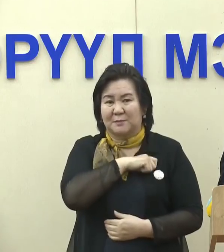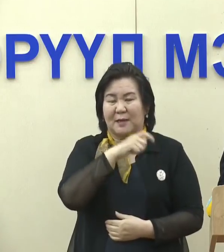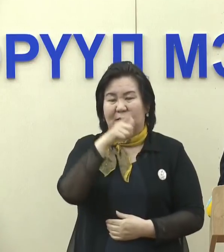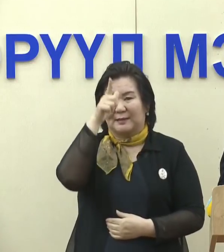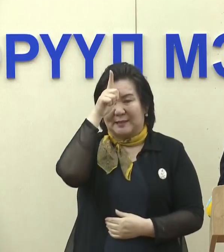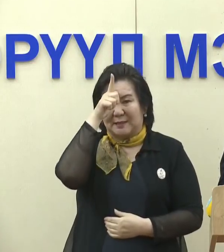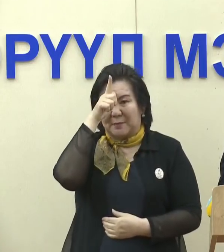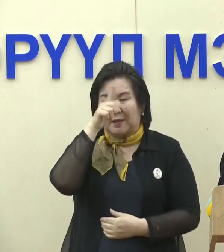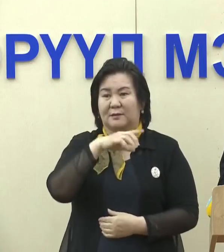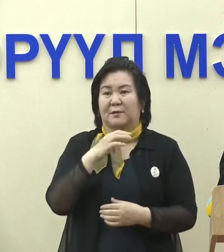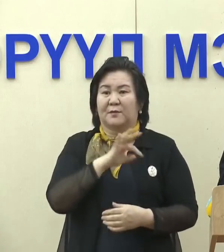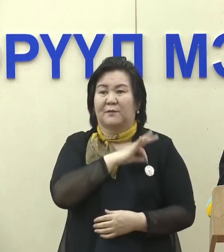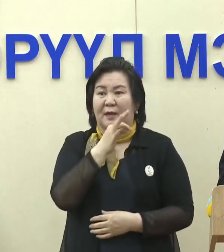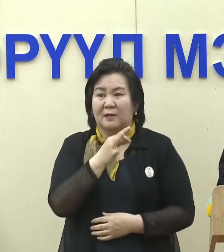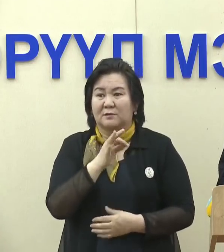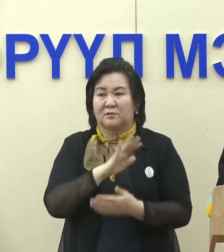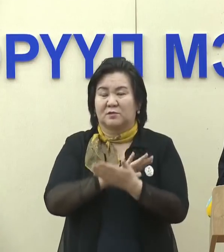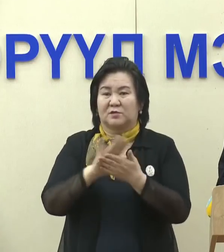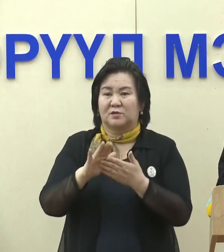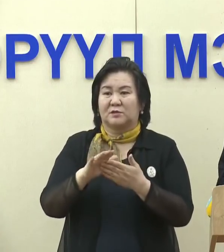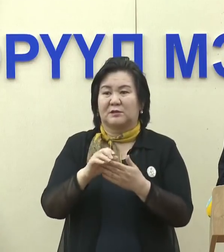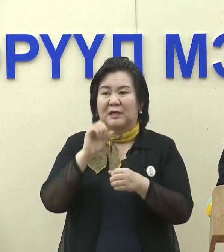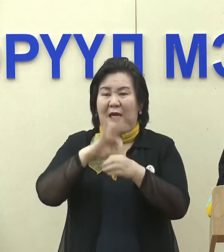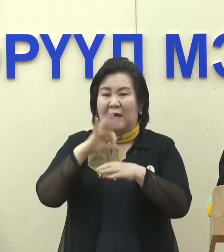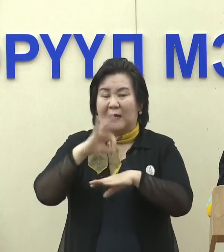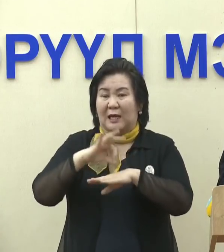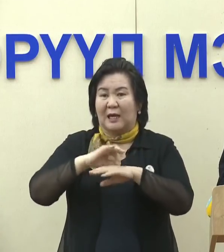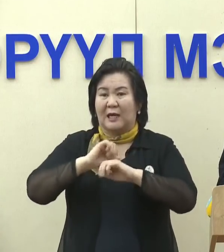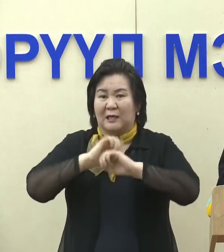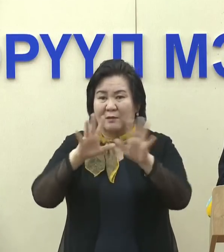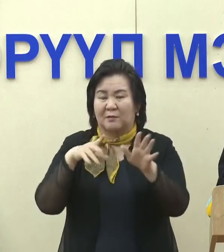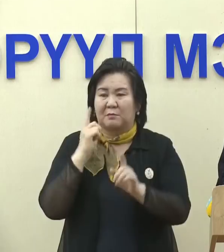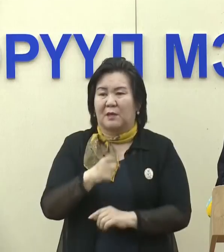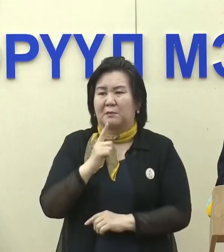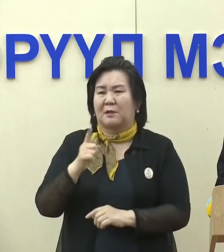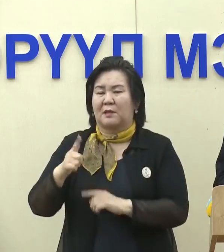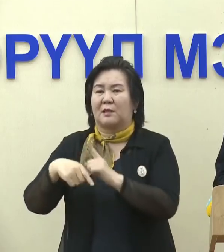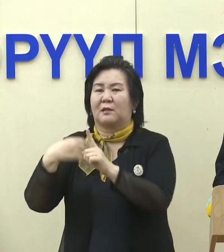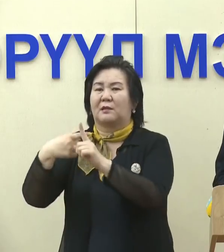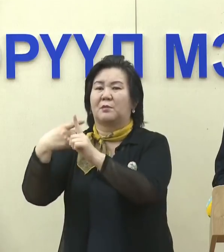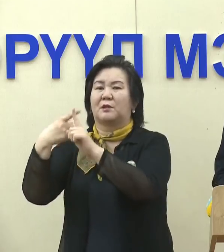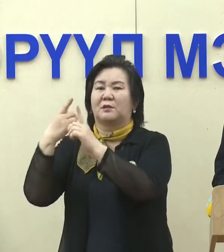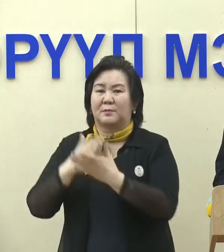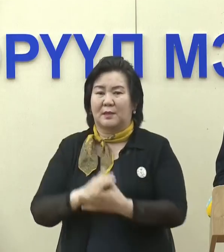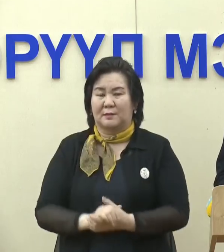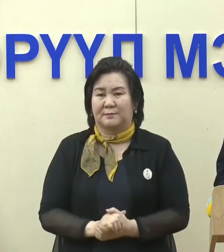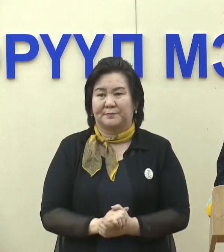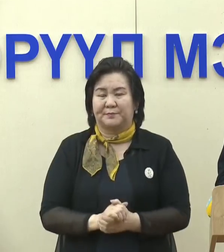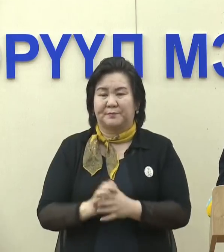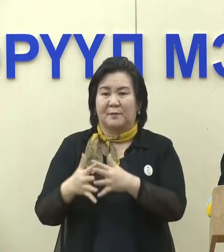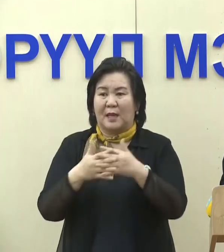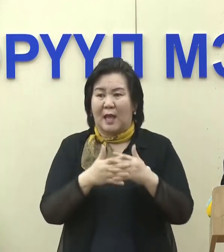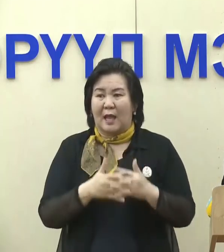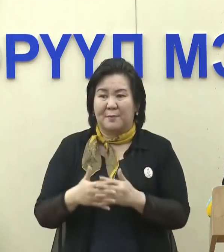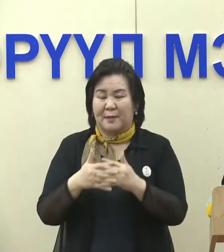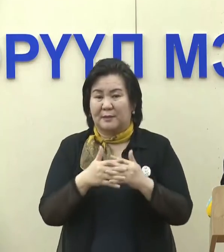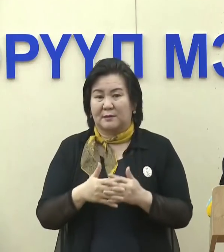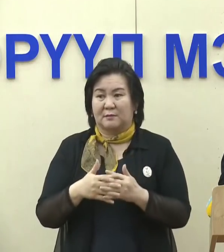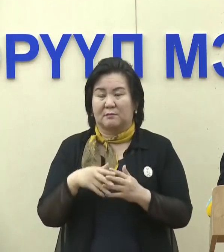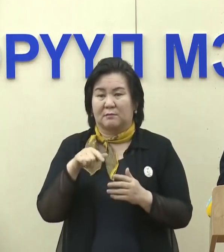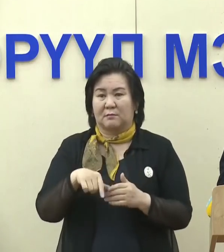Герман, Франц зэрэг улсуудад шинэ халдварын тохиолдлууд 1000-аа нэмэгдэж байна. За Америк нэгдсэн улсын хувьд